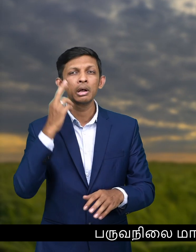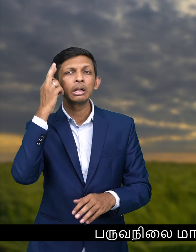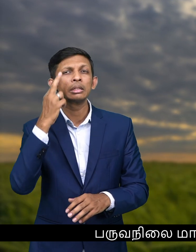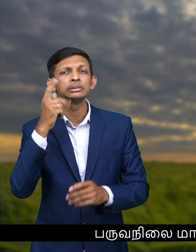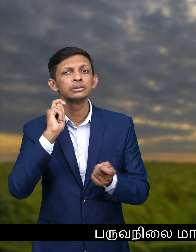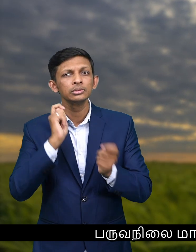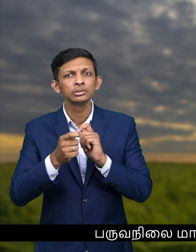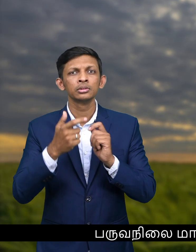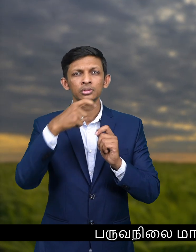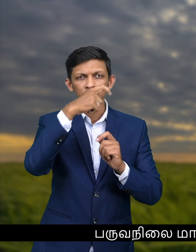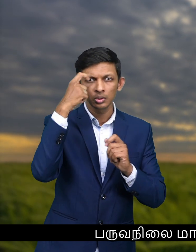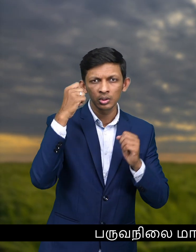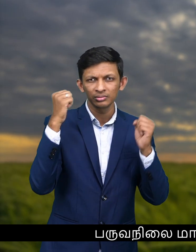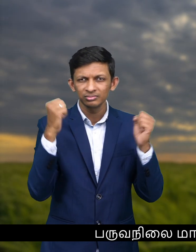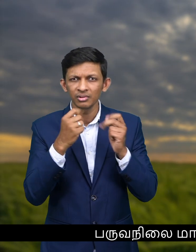ஒரு காரணமாகும்.